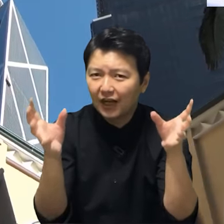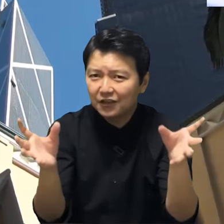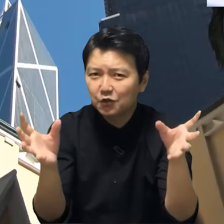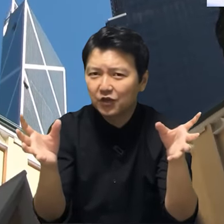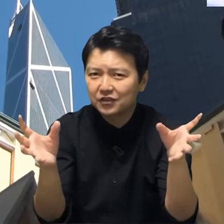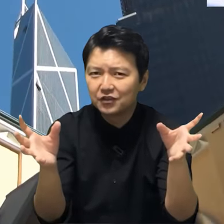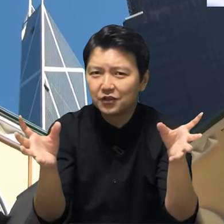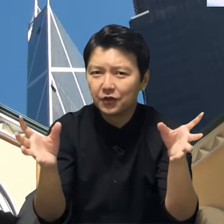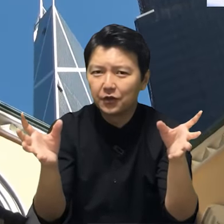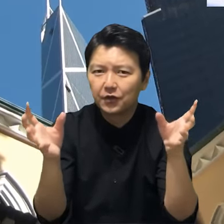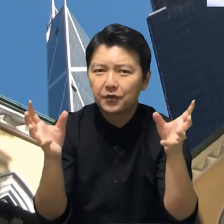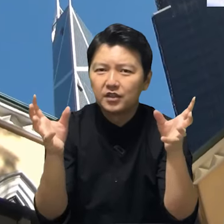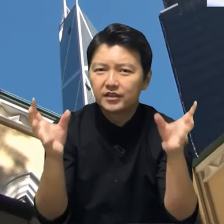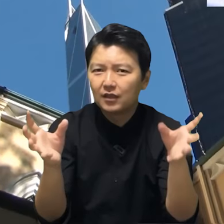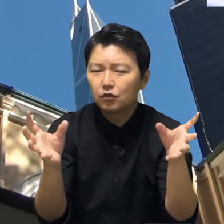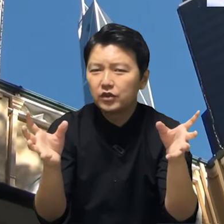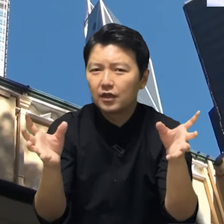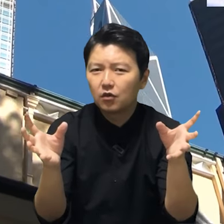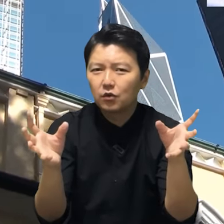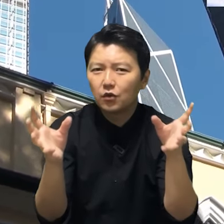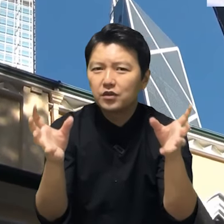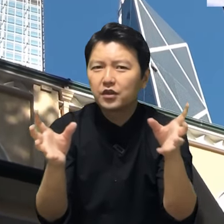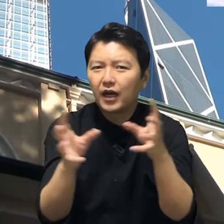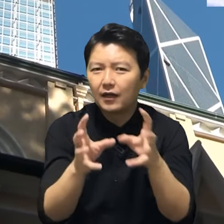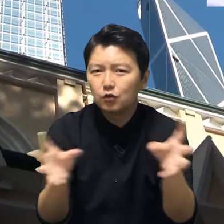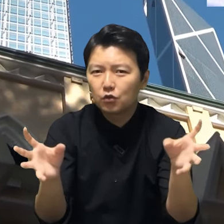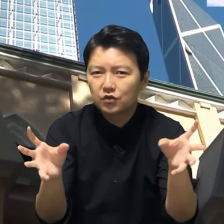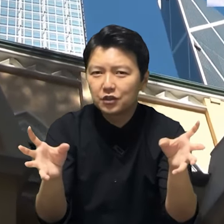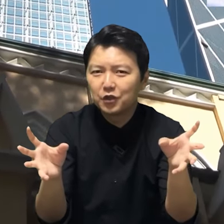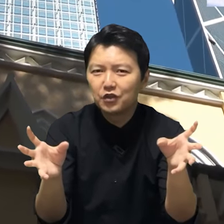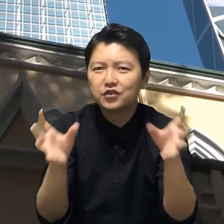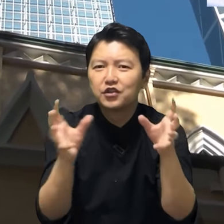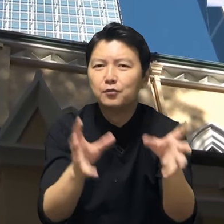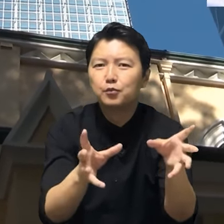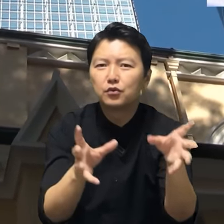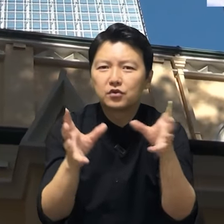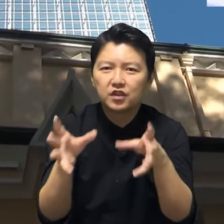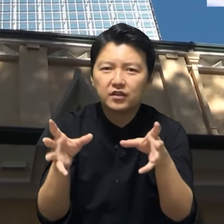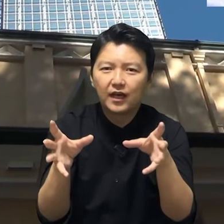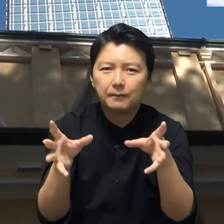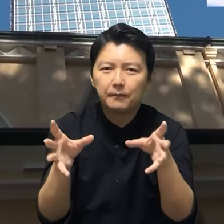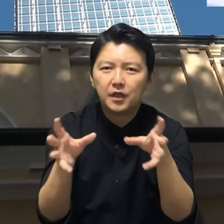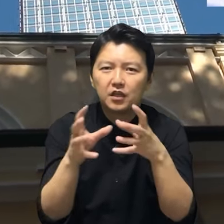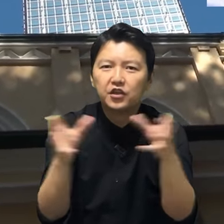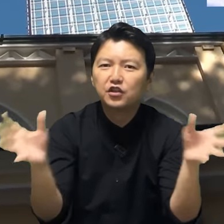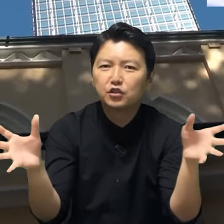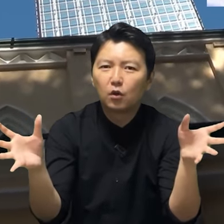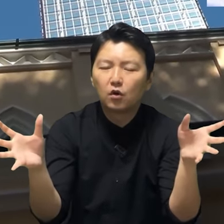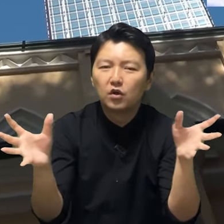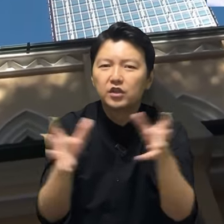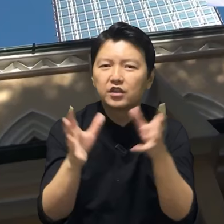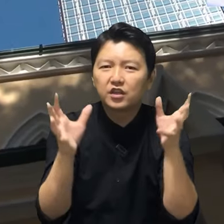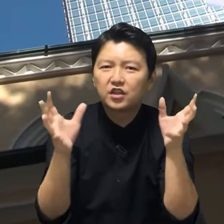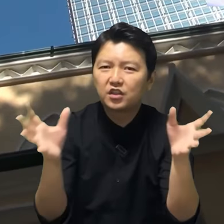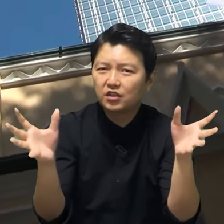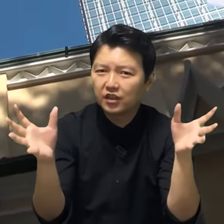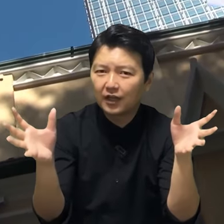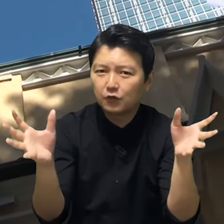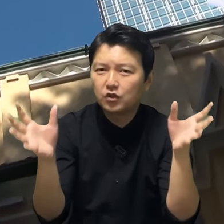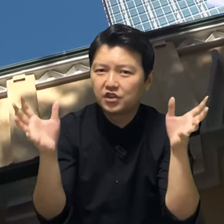안에 속해져 있는데요. 산둥이란 곳도 이렇게 한국으로 치면 전북, 전남, 경기도 이렇게 크게 나뉜